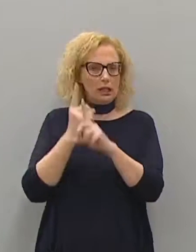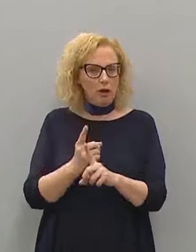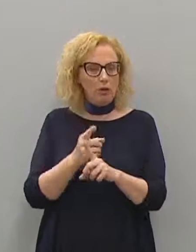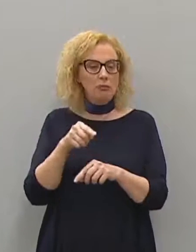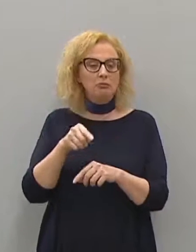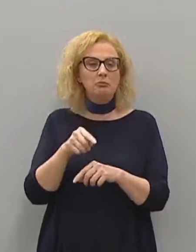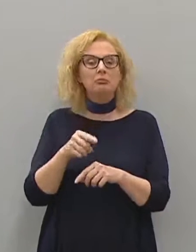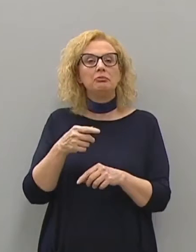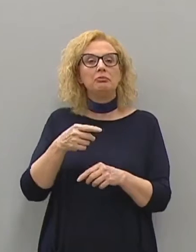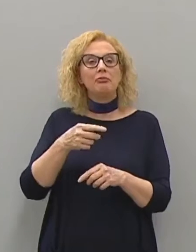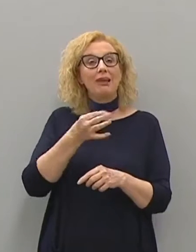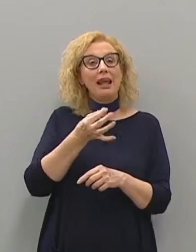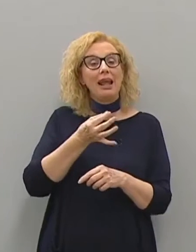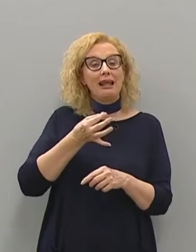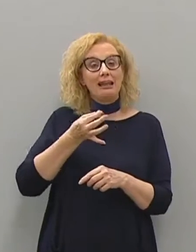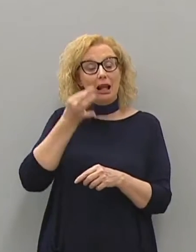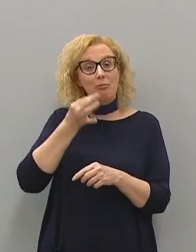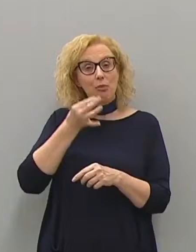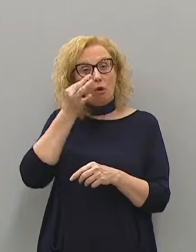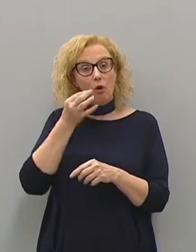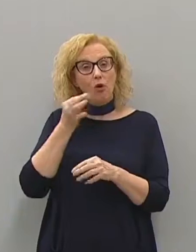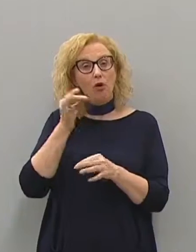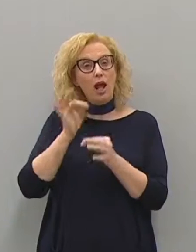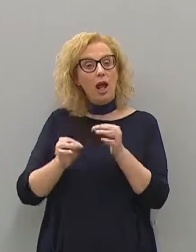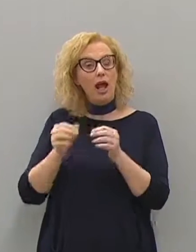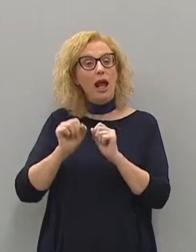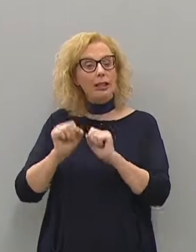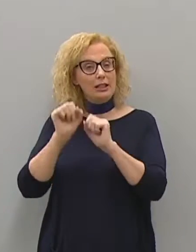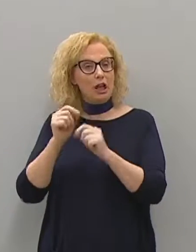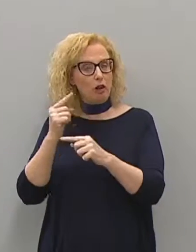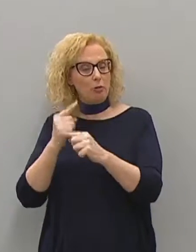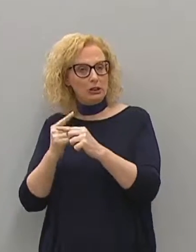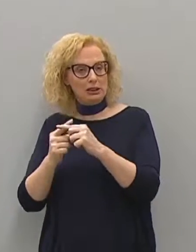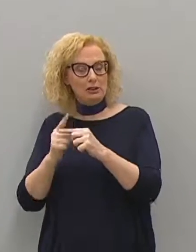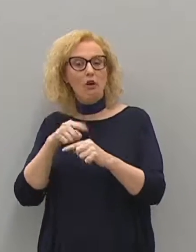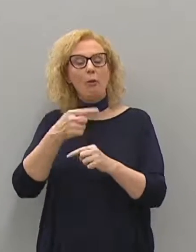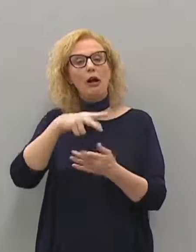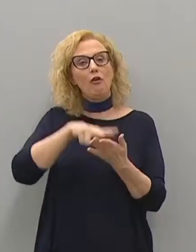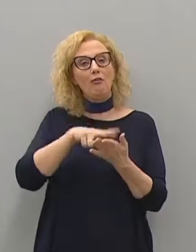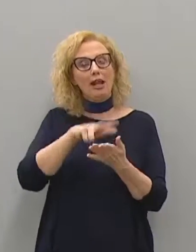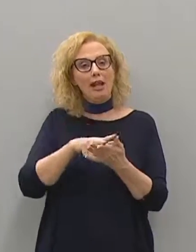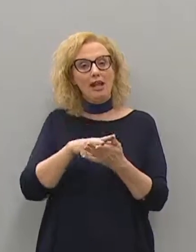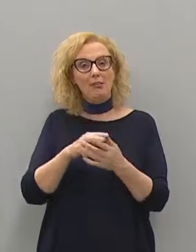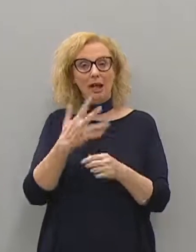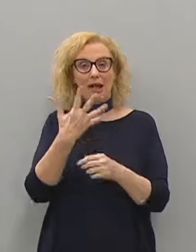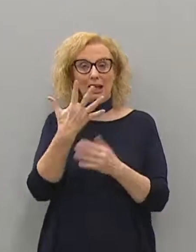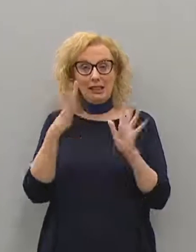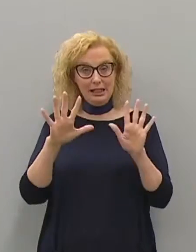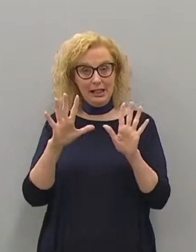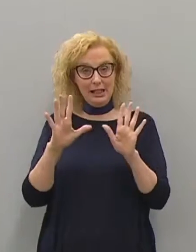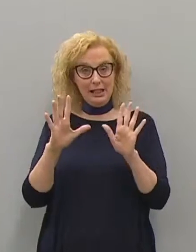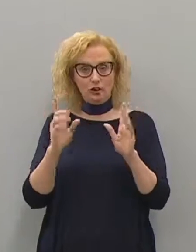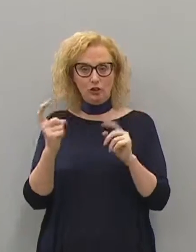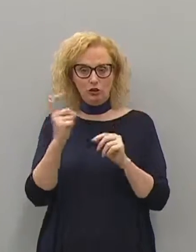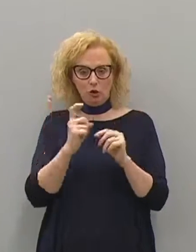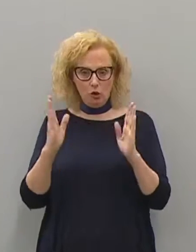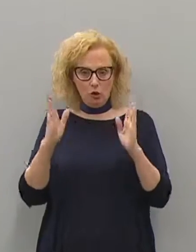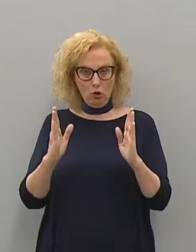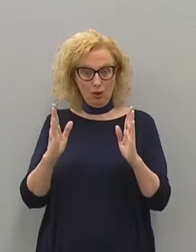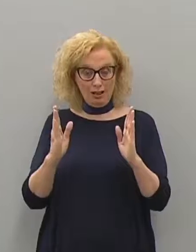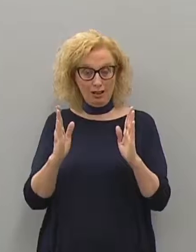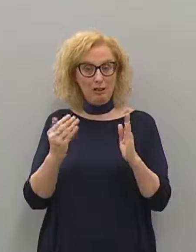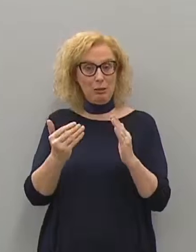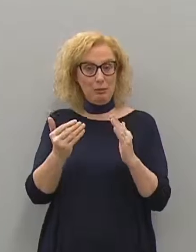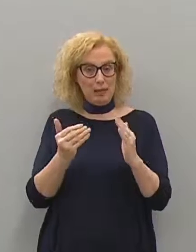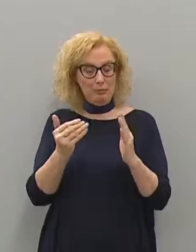tampone antigenico positivo con un molecolare entro il decimo giorno e quindi entro il decimo giorno